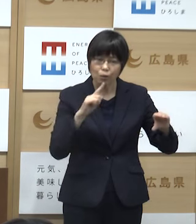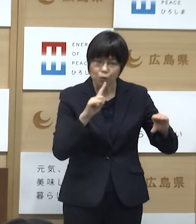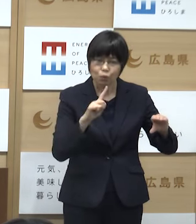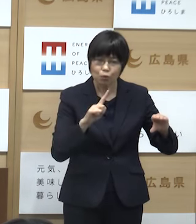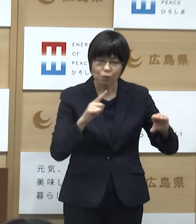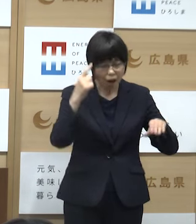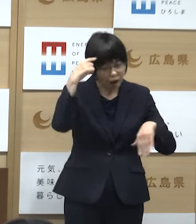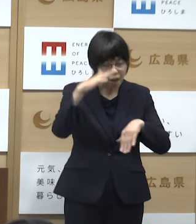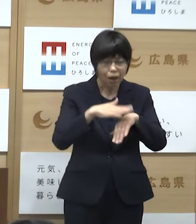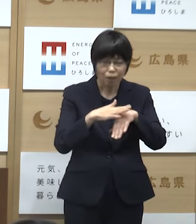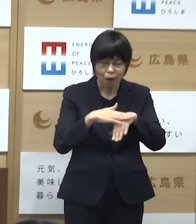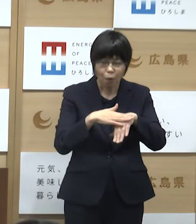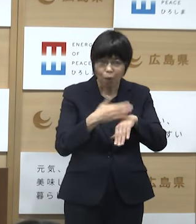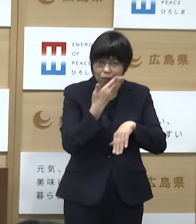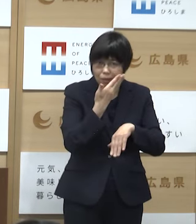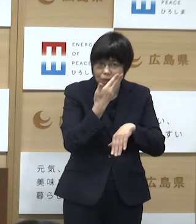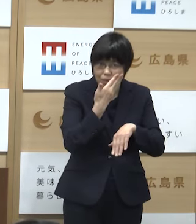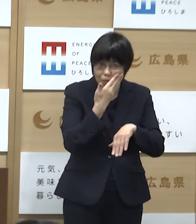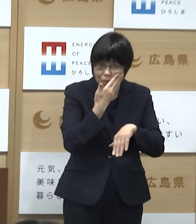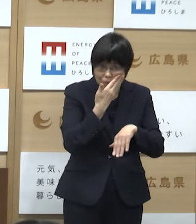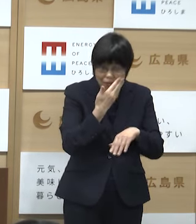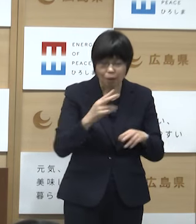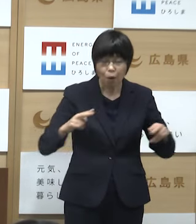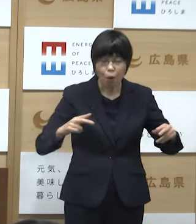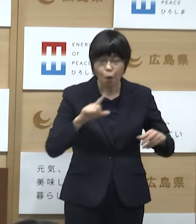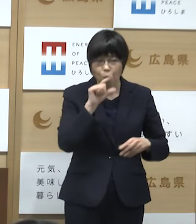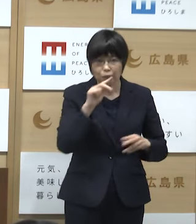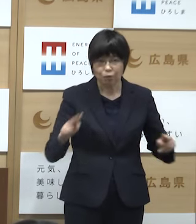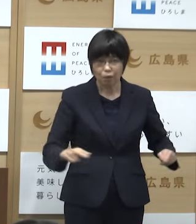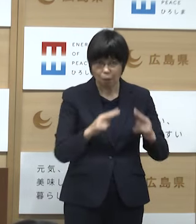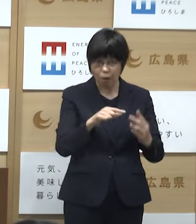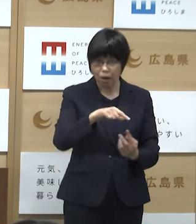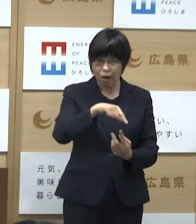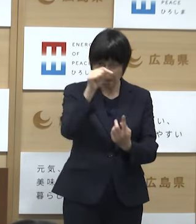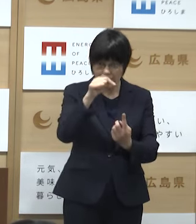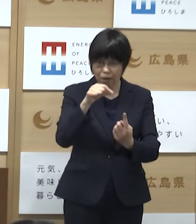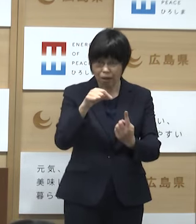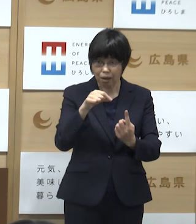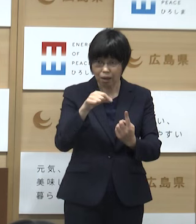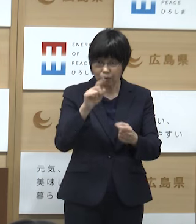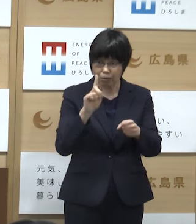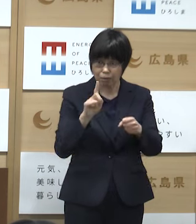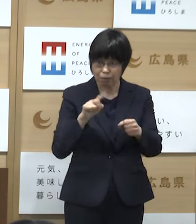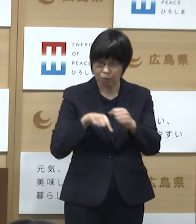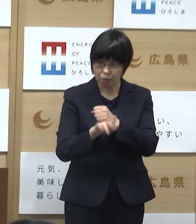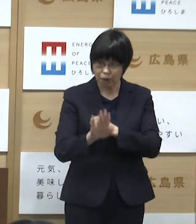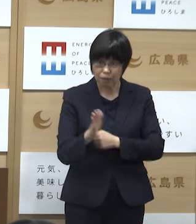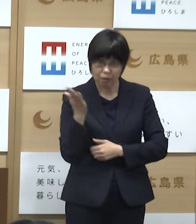選んだ折り鶴タワーというところを選んでいるのかどうかというのをご確認させてもらいますか。